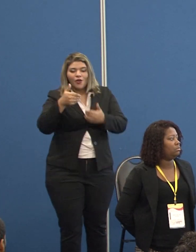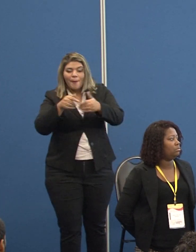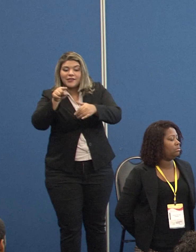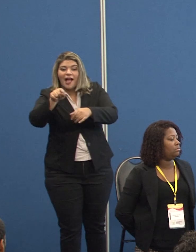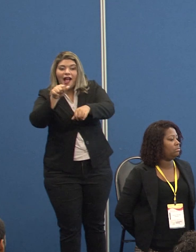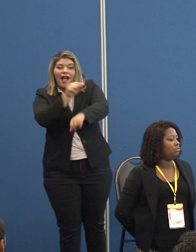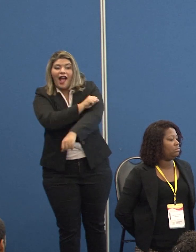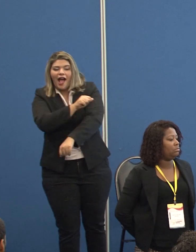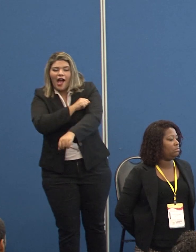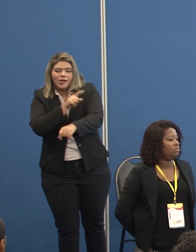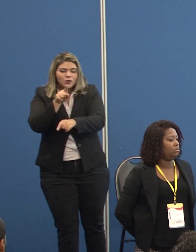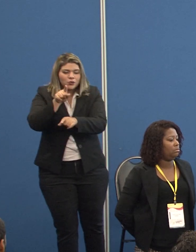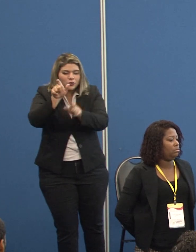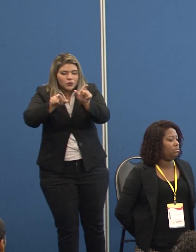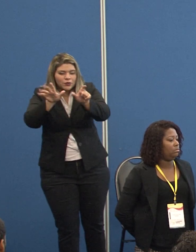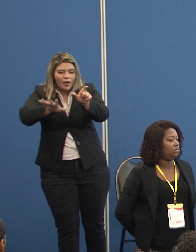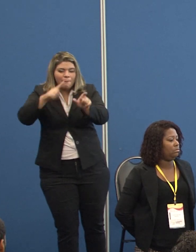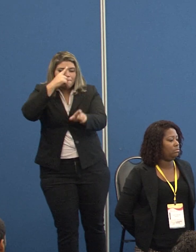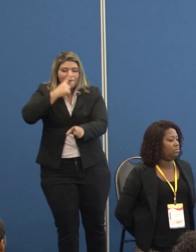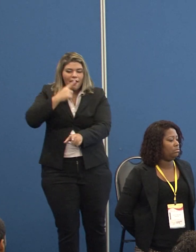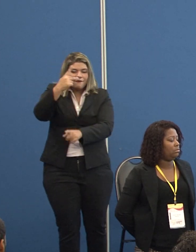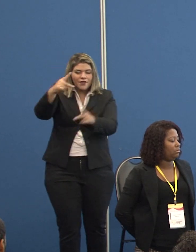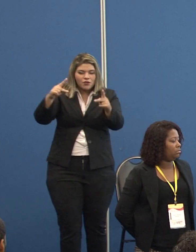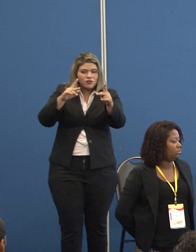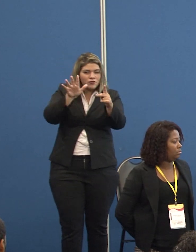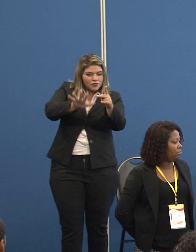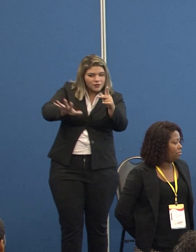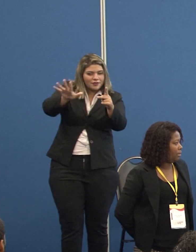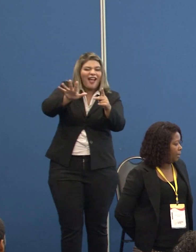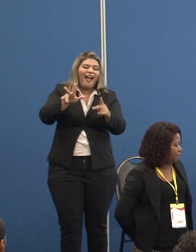necessários para ele, né, academicamente.